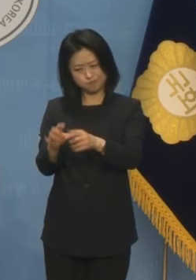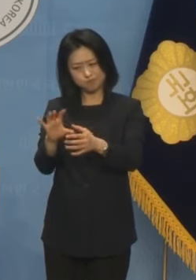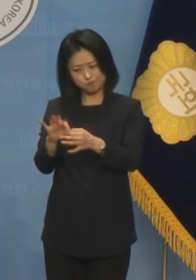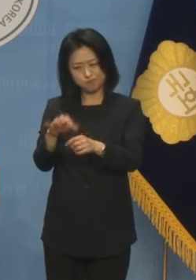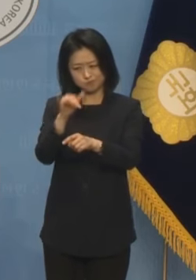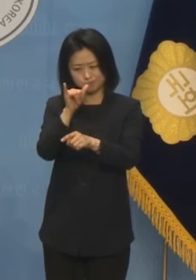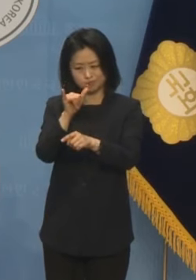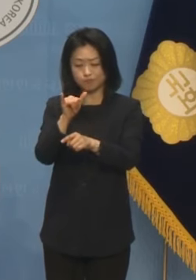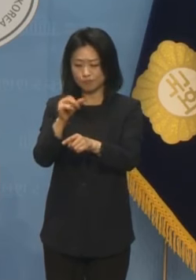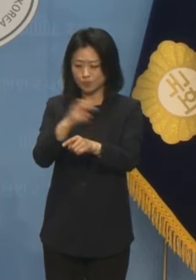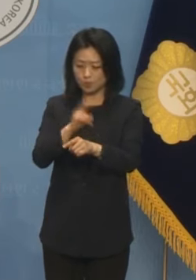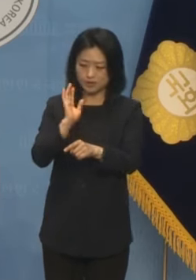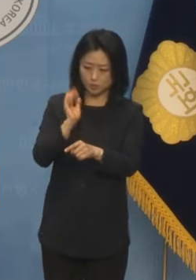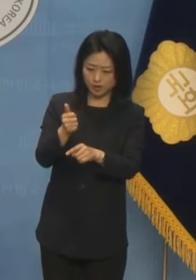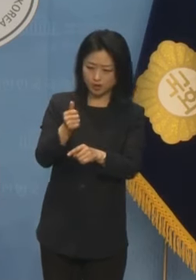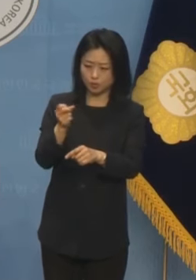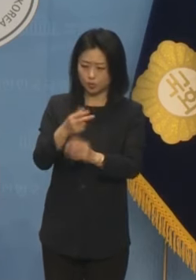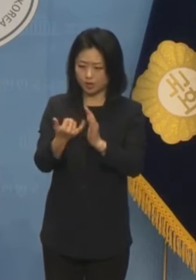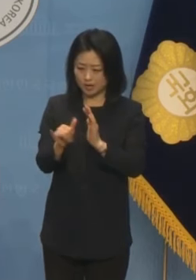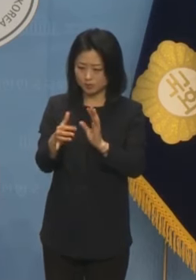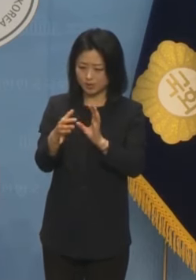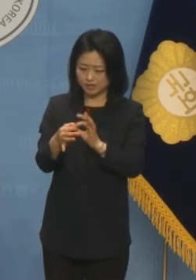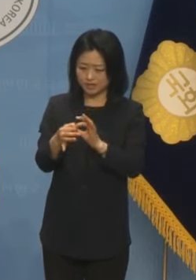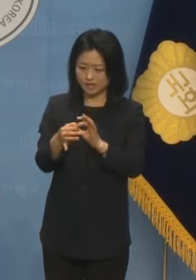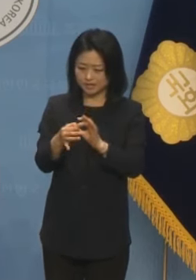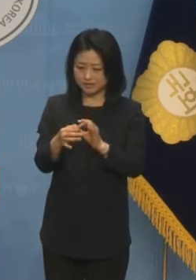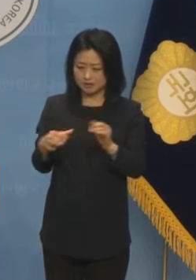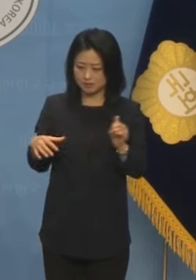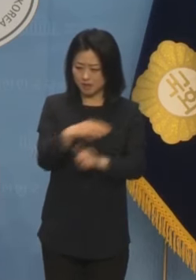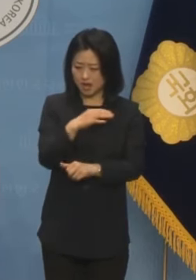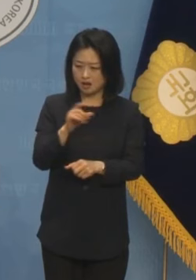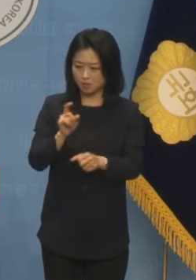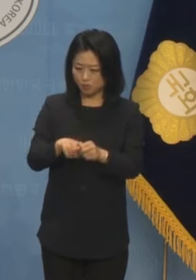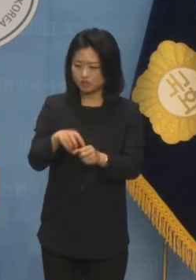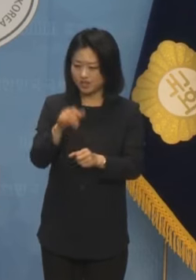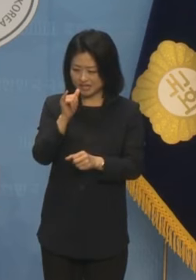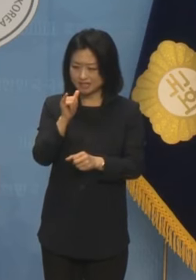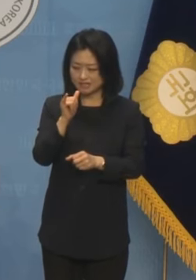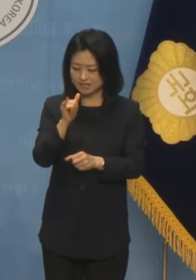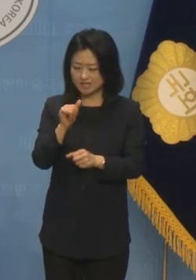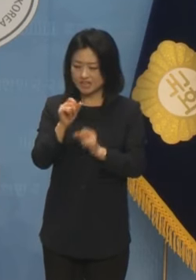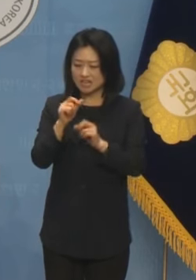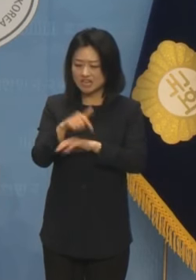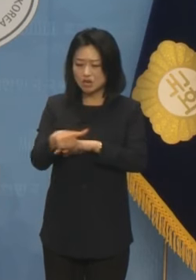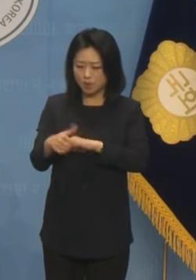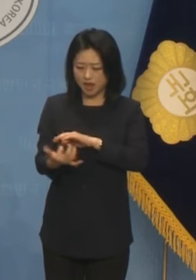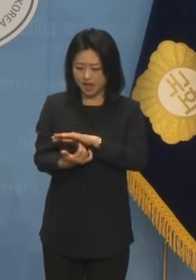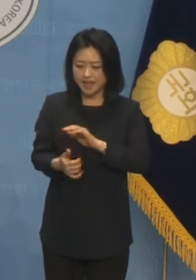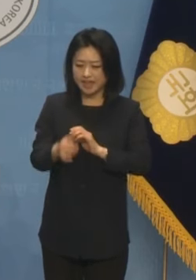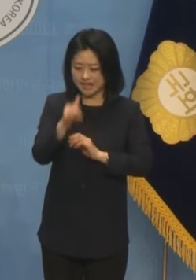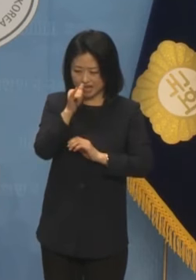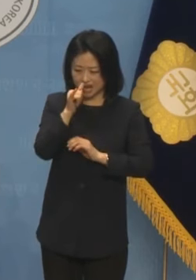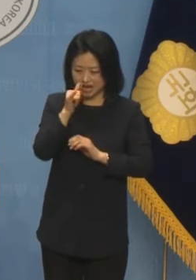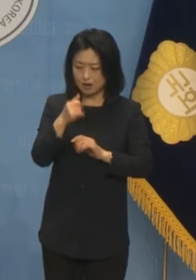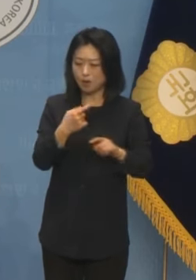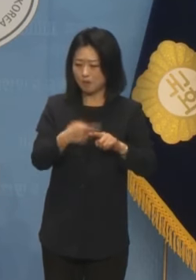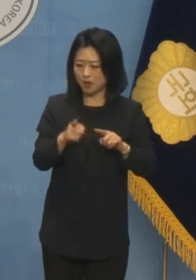아니라 대통령과 그 가족을 흠집내기 위한 노골적 기획 의도라 평가했습니다.